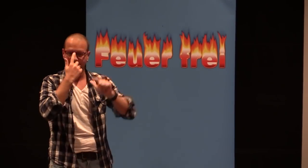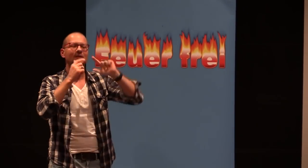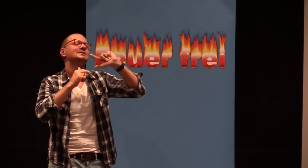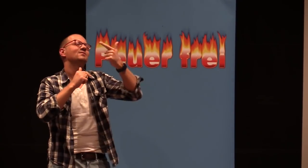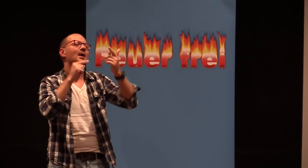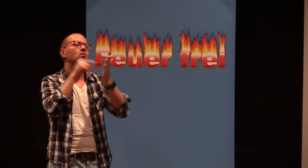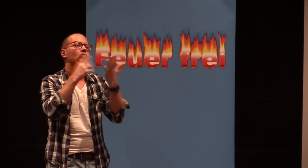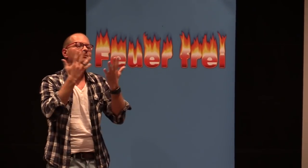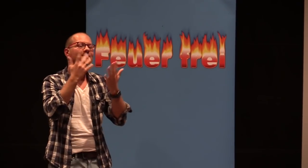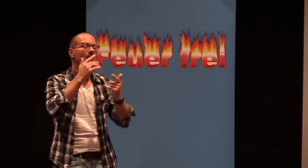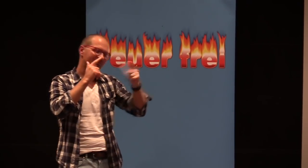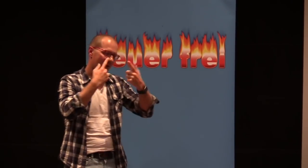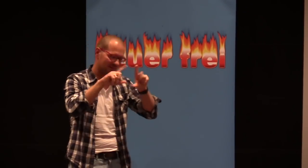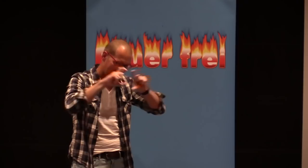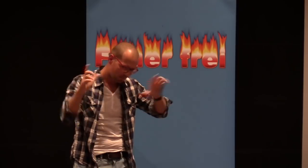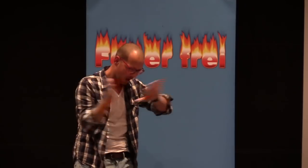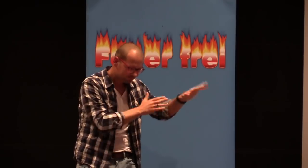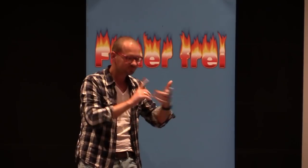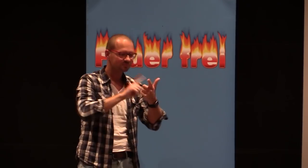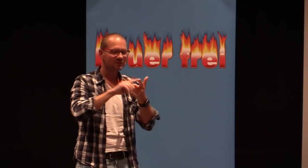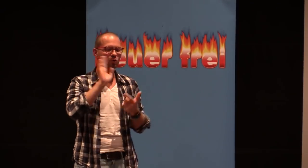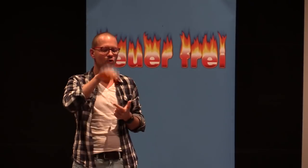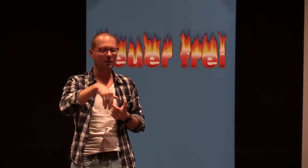Das ist das eine. Und das andere,